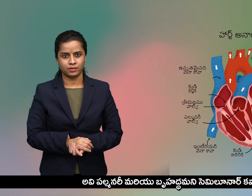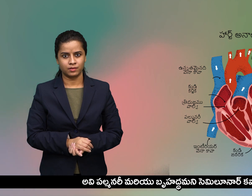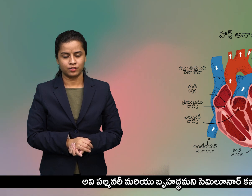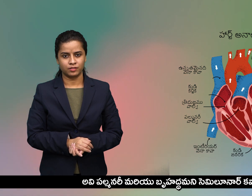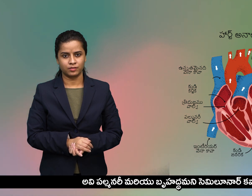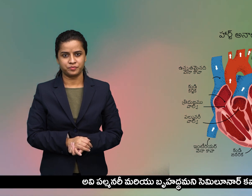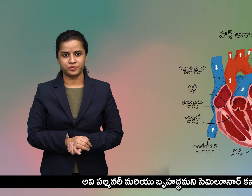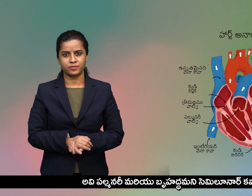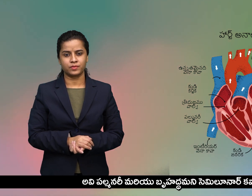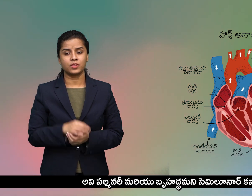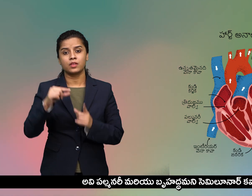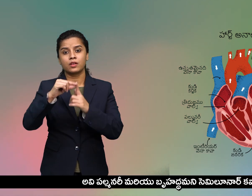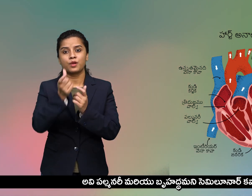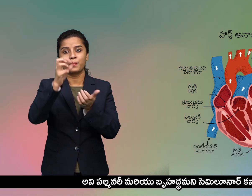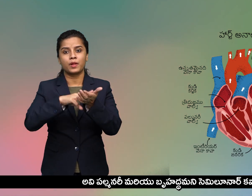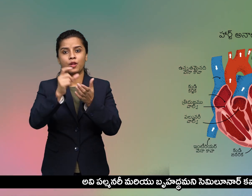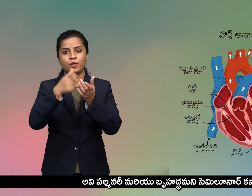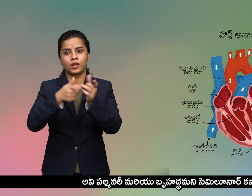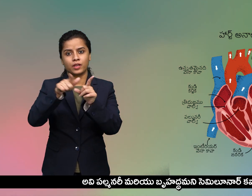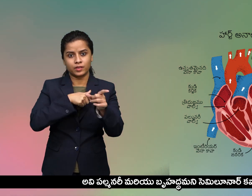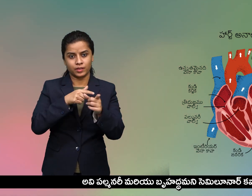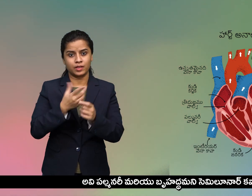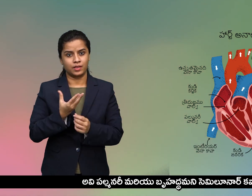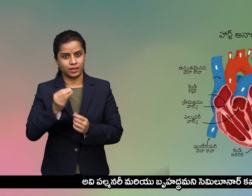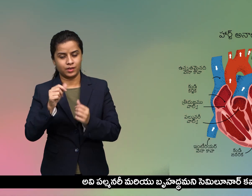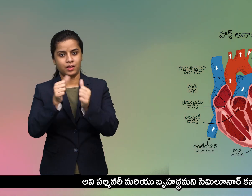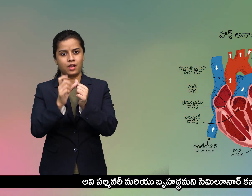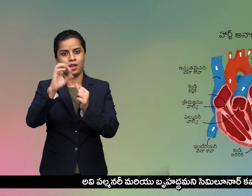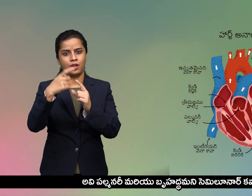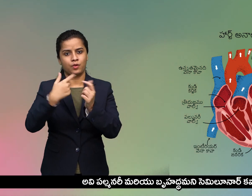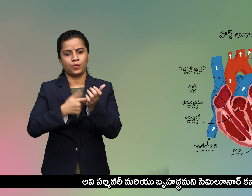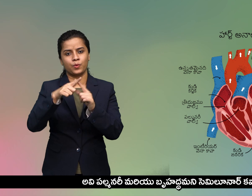పల్మనరీ మరియు బృహద్దమని సెమిలూనార్ కవాటాలు.